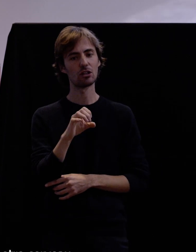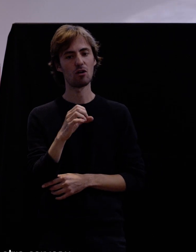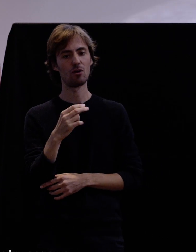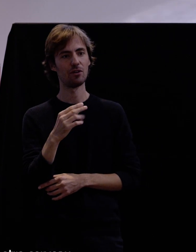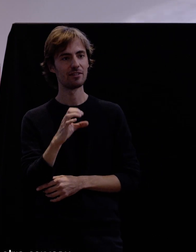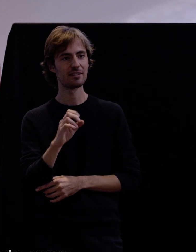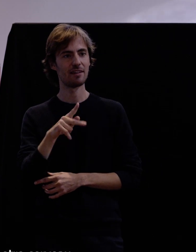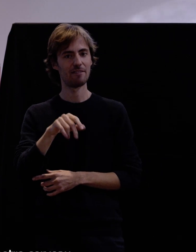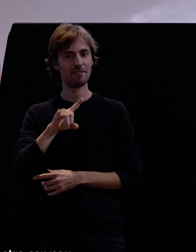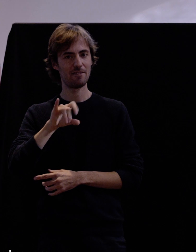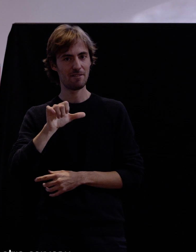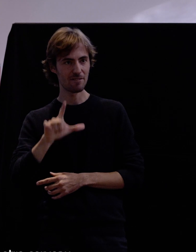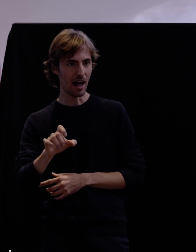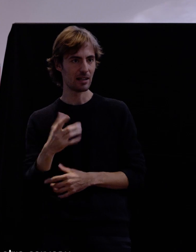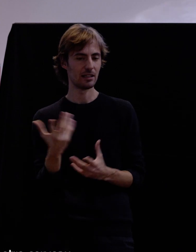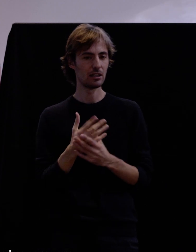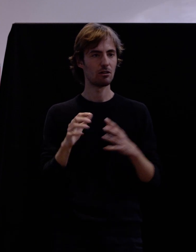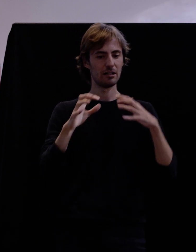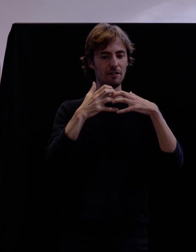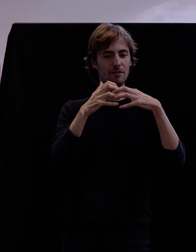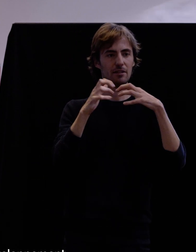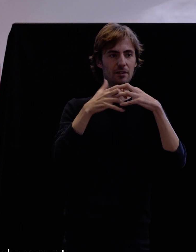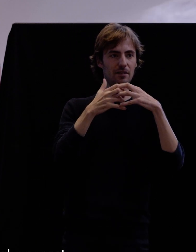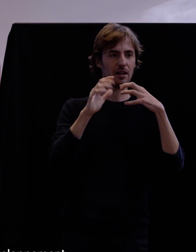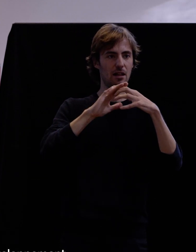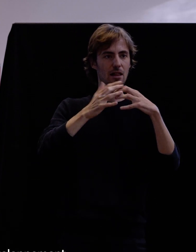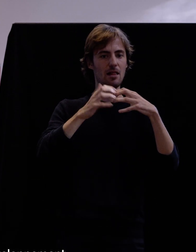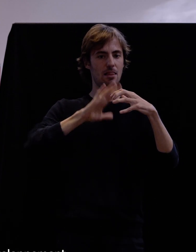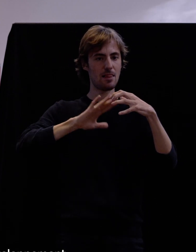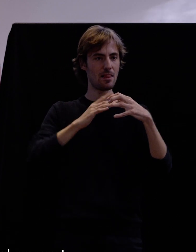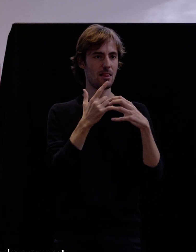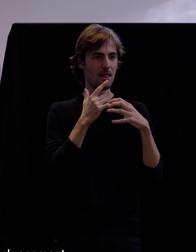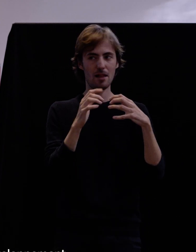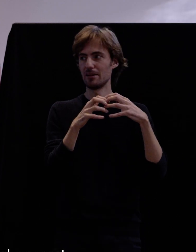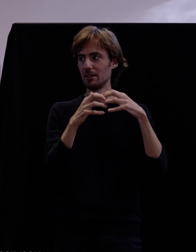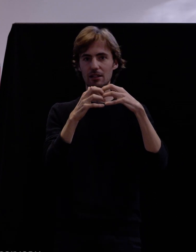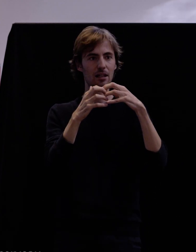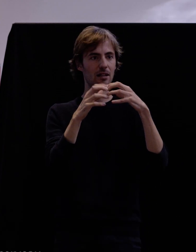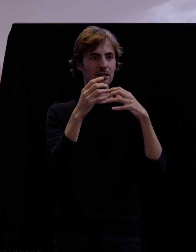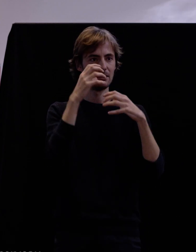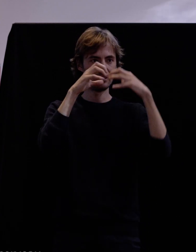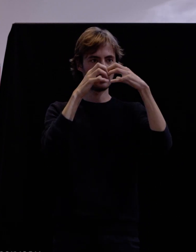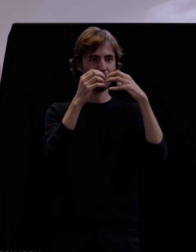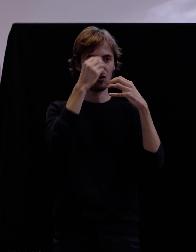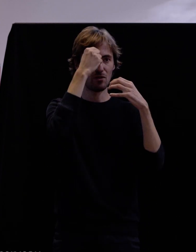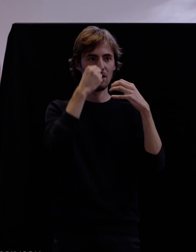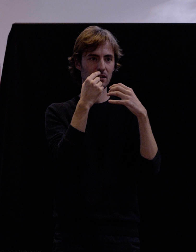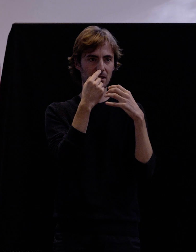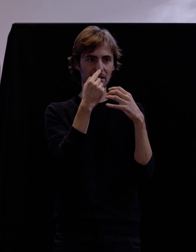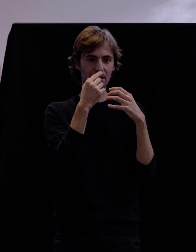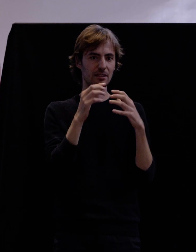Le rhinencéphale, c'est la partie de notre cerveau qui est la plus antérieure, sur le plan du développement, qui est juste là sous le nez, parce que le cerveau, au cours du